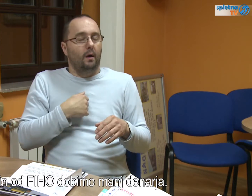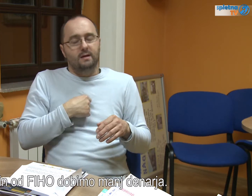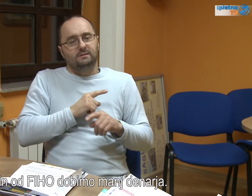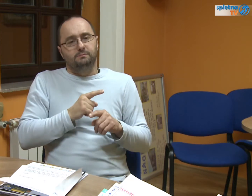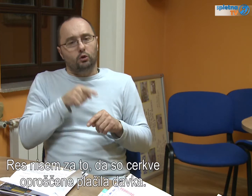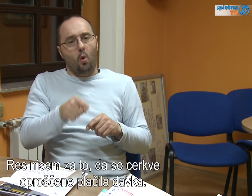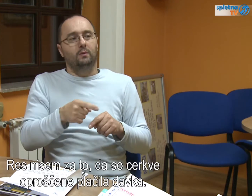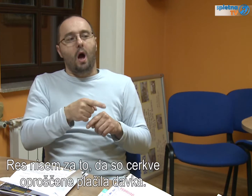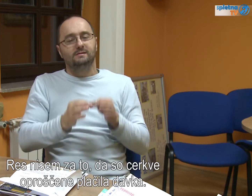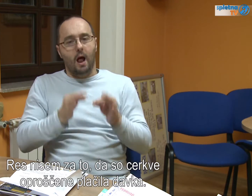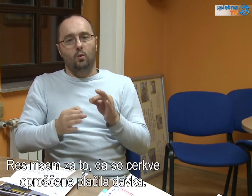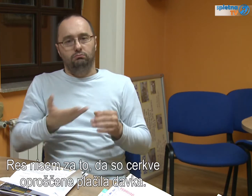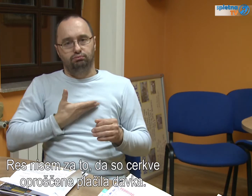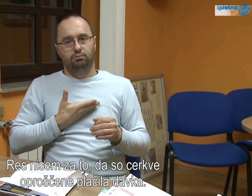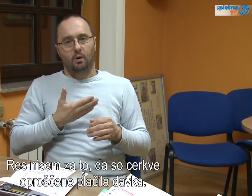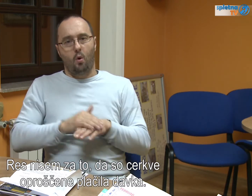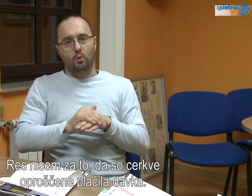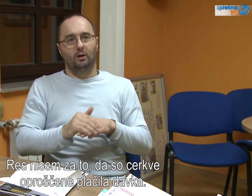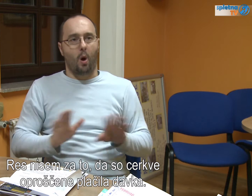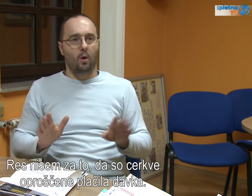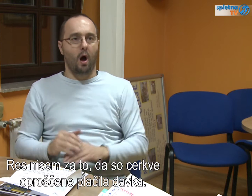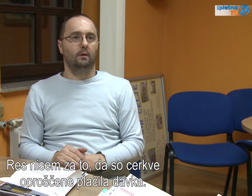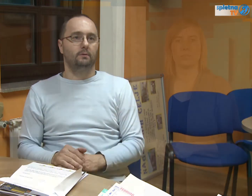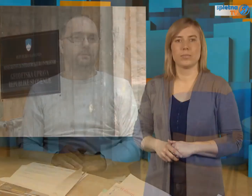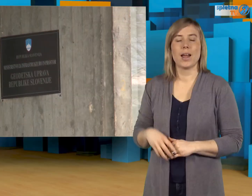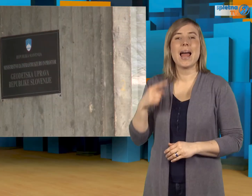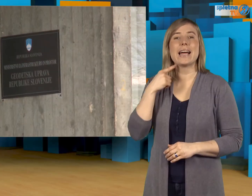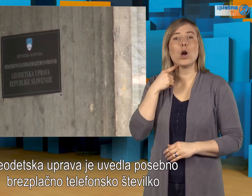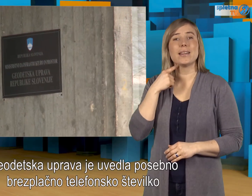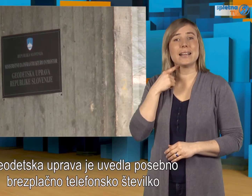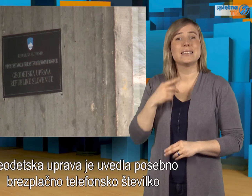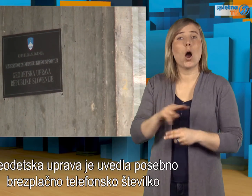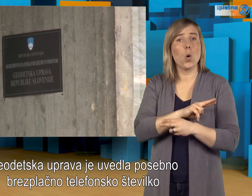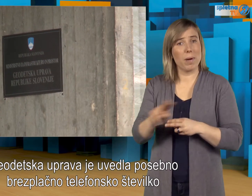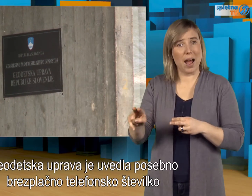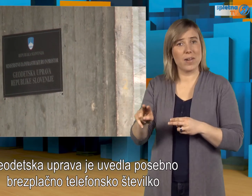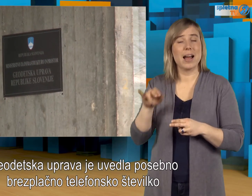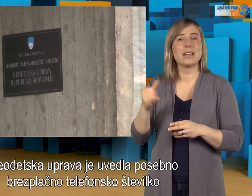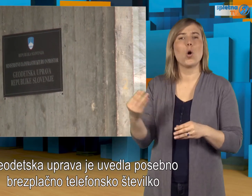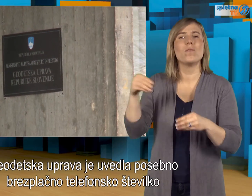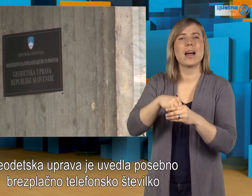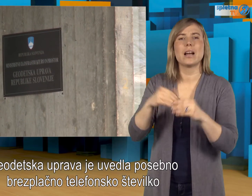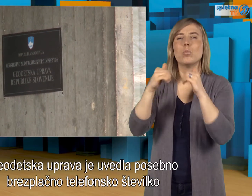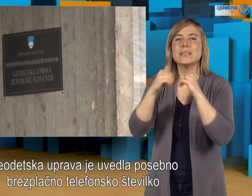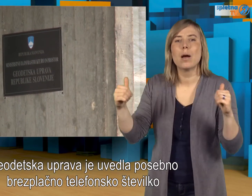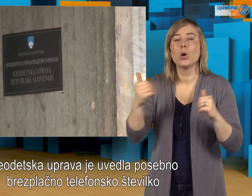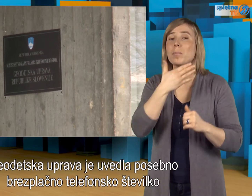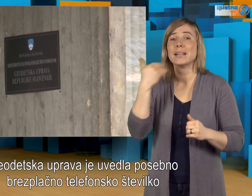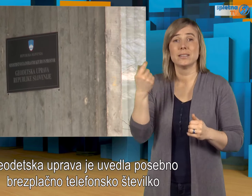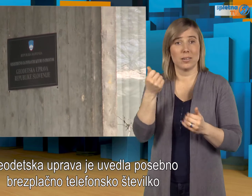je to, da opovedalka. Geodetska uprava je uvedla posebno brezplačno telefonsko